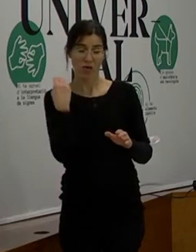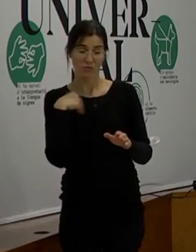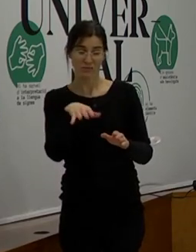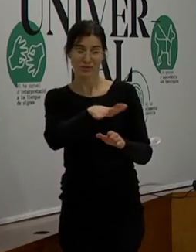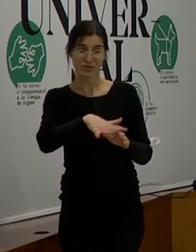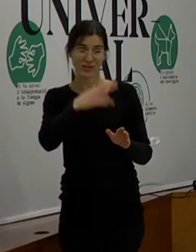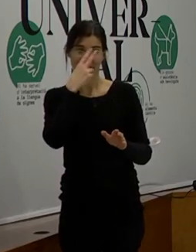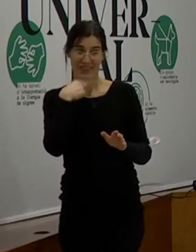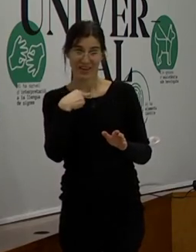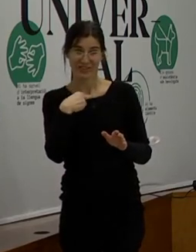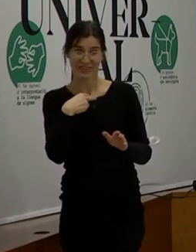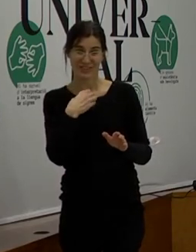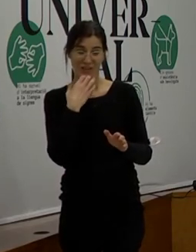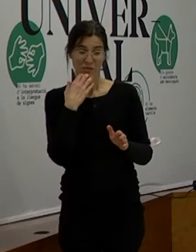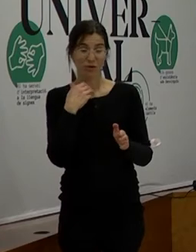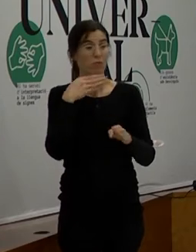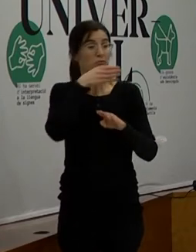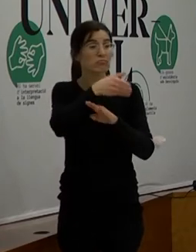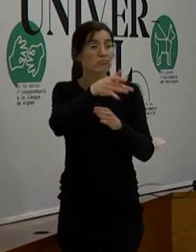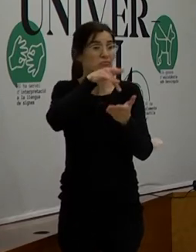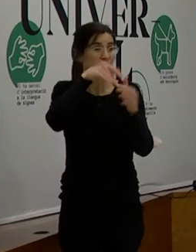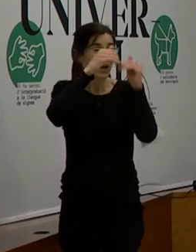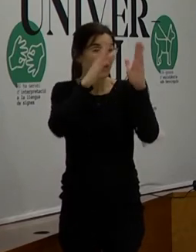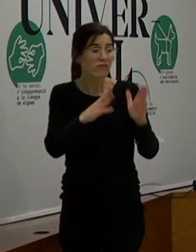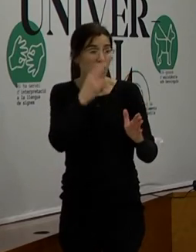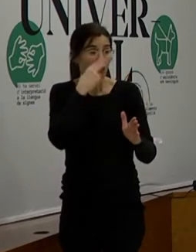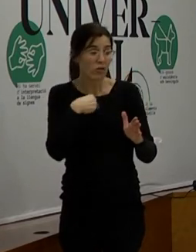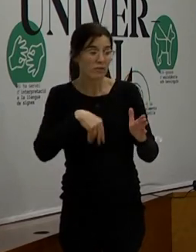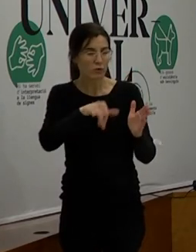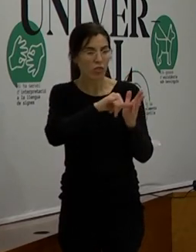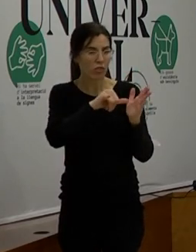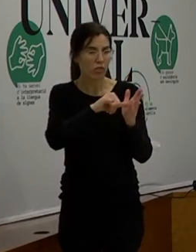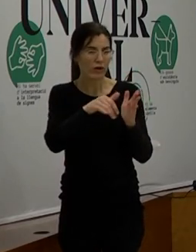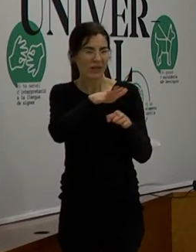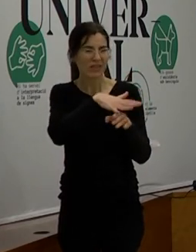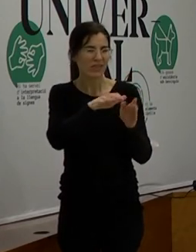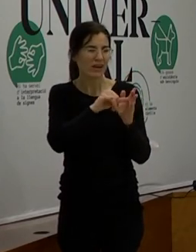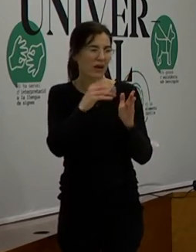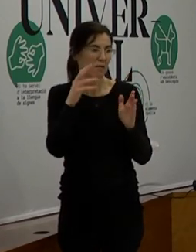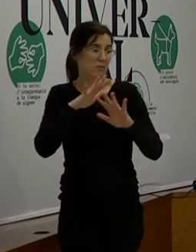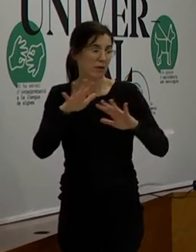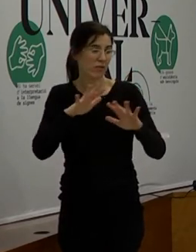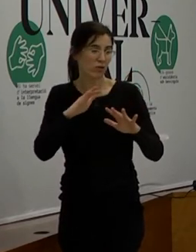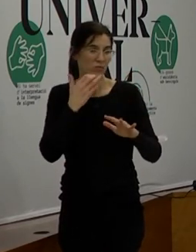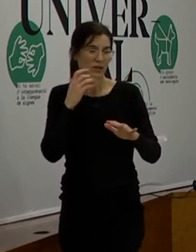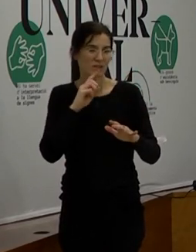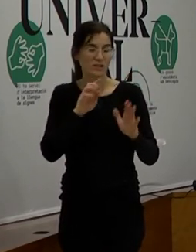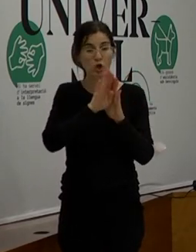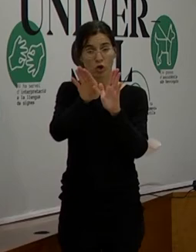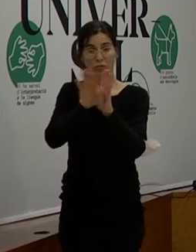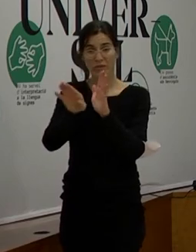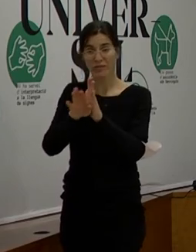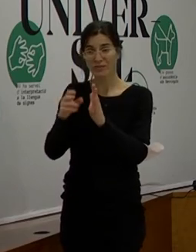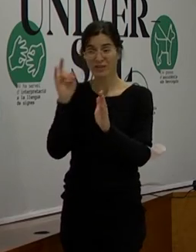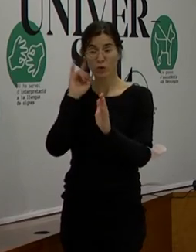zona del SIX. O sigui, si fueras a la 11, pues esos semáforos son más bien con vibración. Porque claro, si no los vecinos de la 11 de ruido